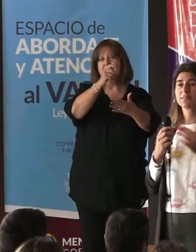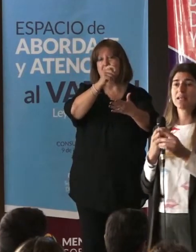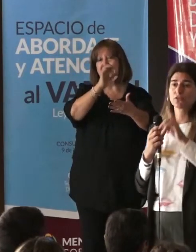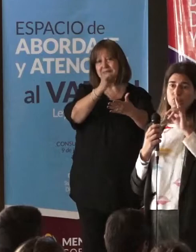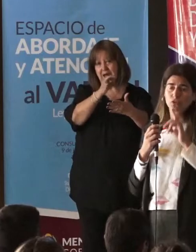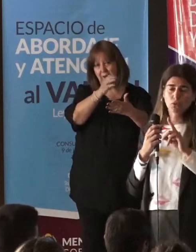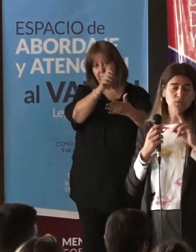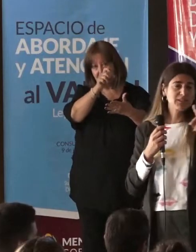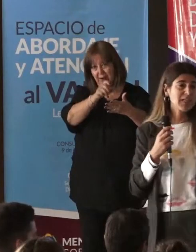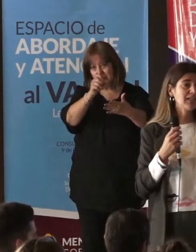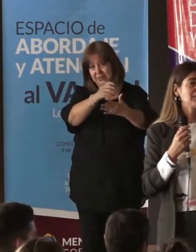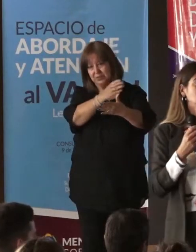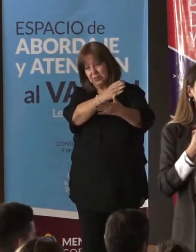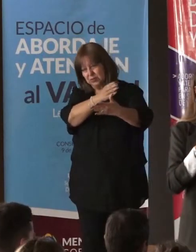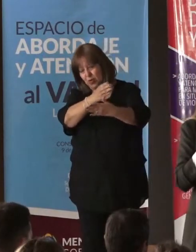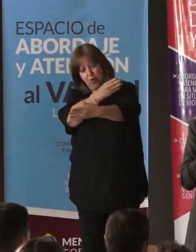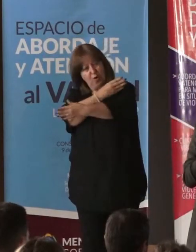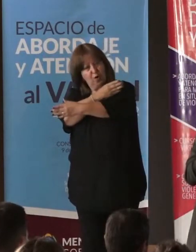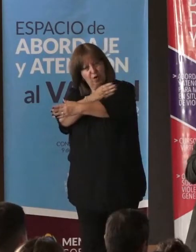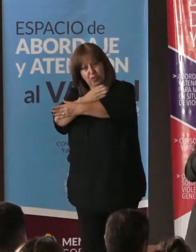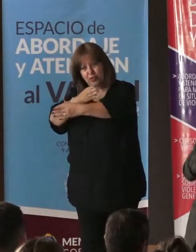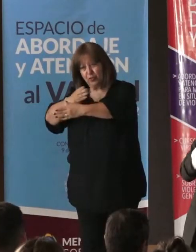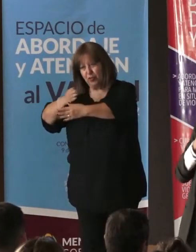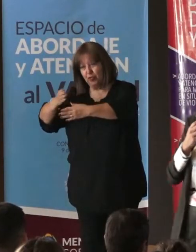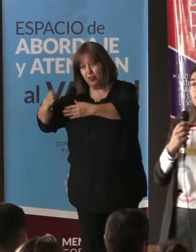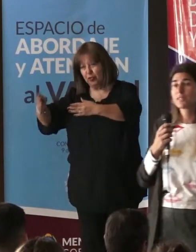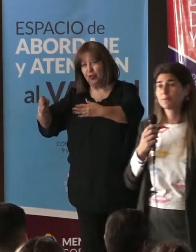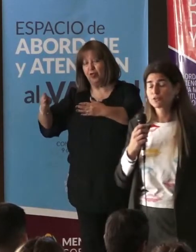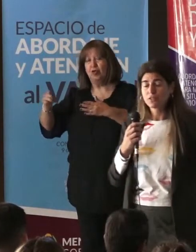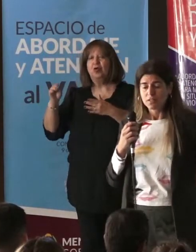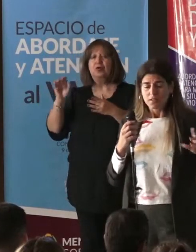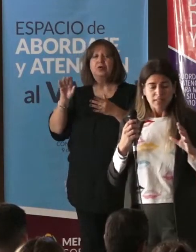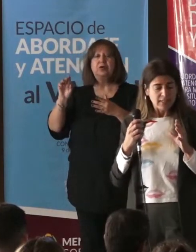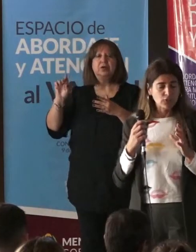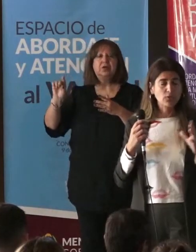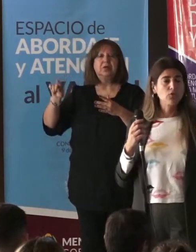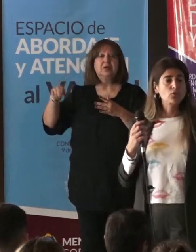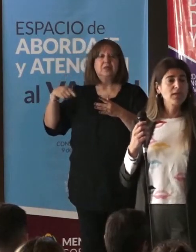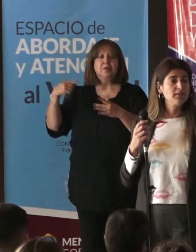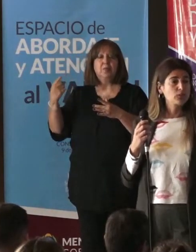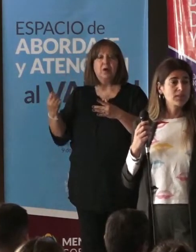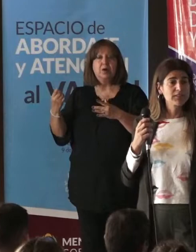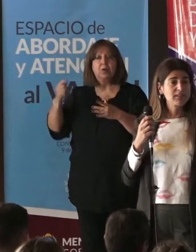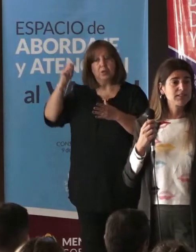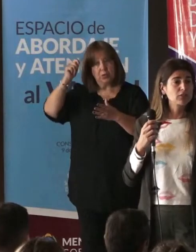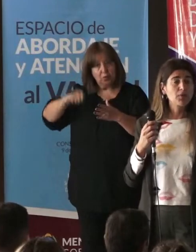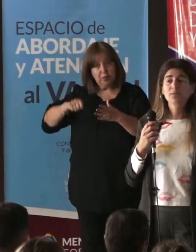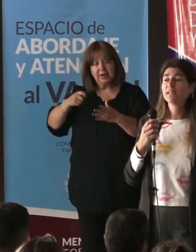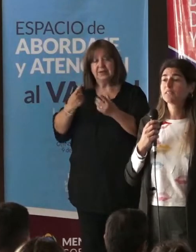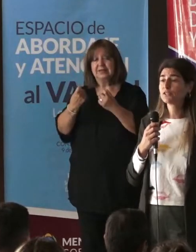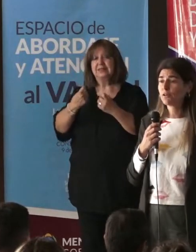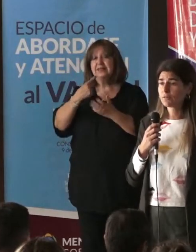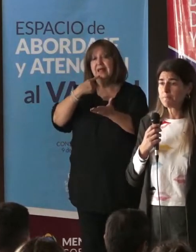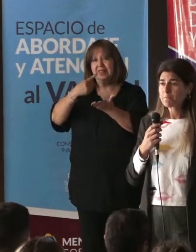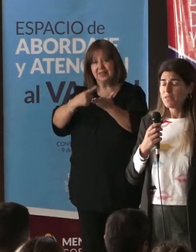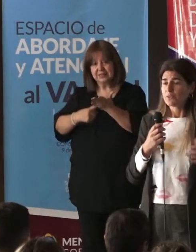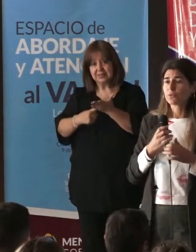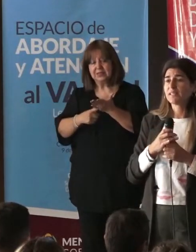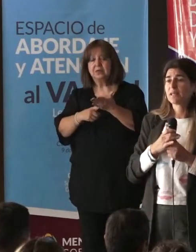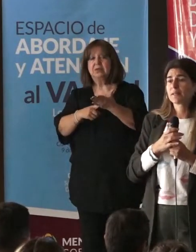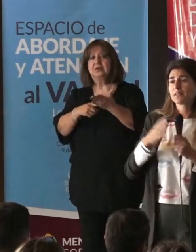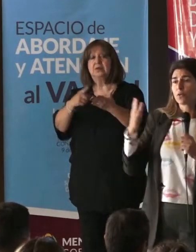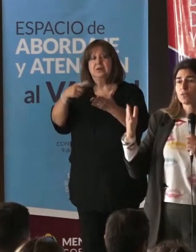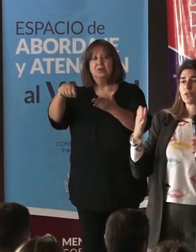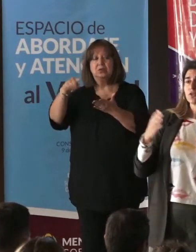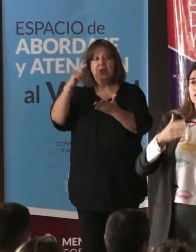su actividad, no solo judicial, sino por fuera, que ahora les voy a contar cómo lo hacemos. Entonces, cuando el juez necesita tomar una decisión, y